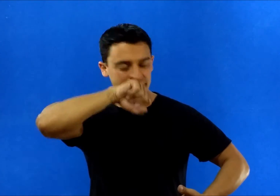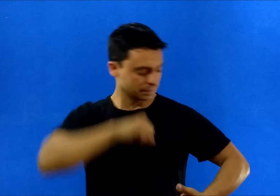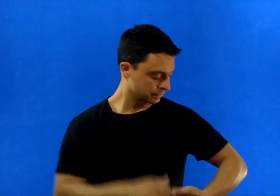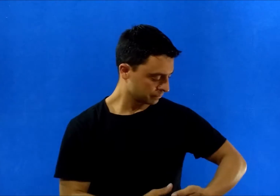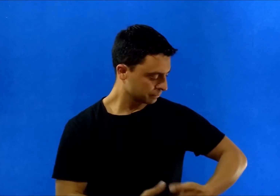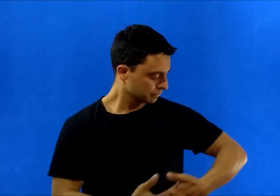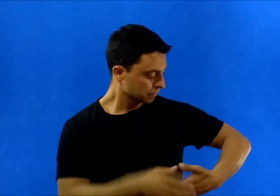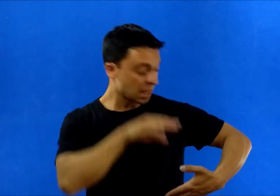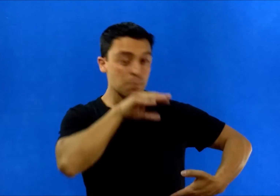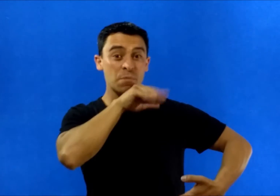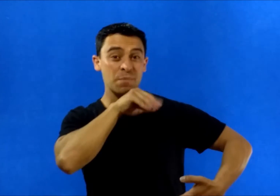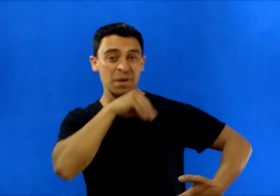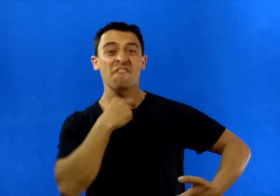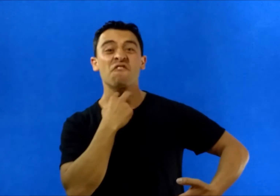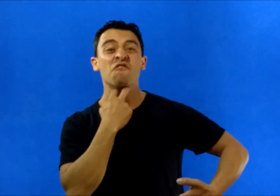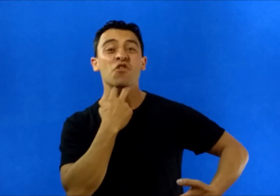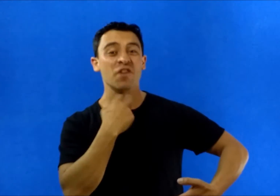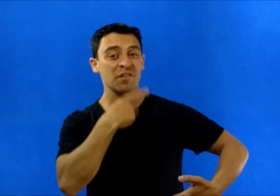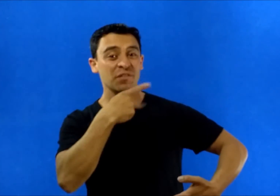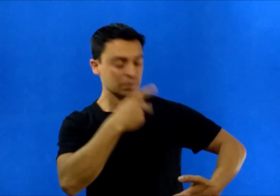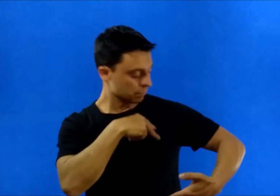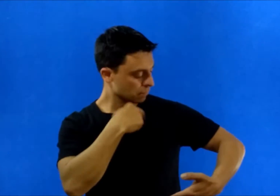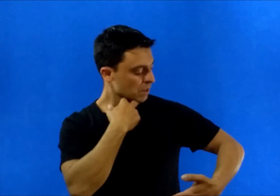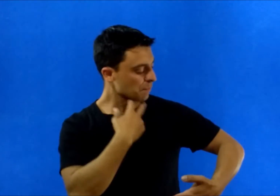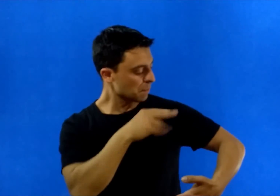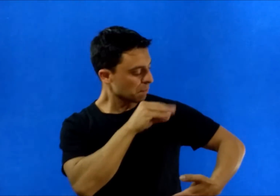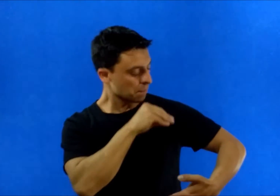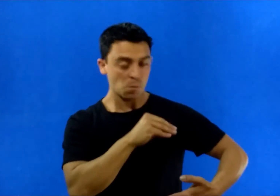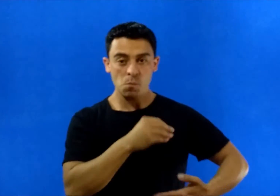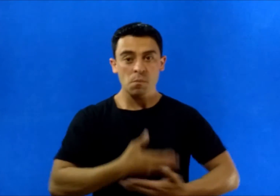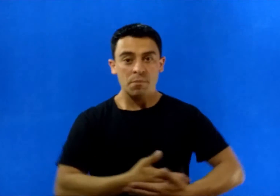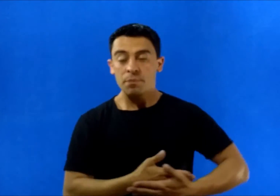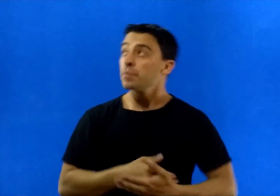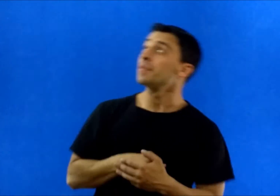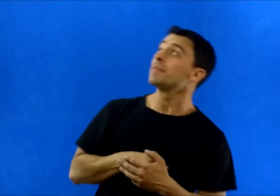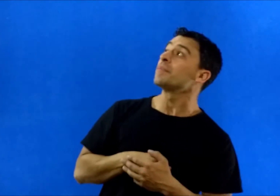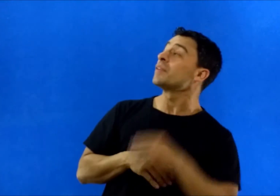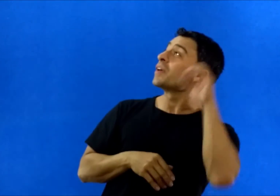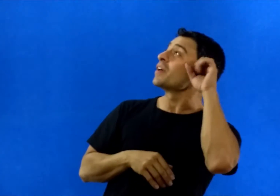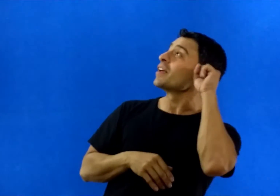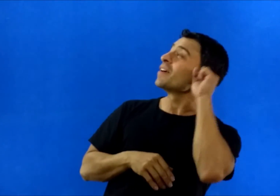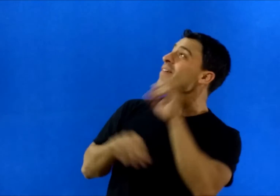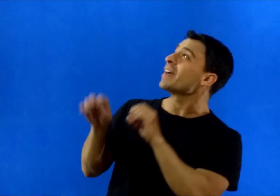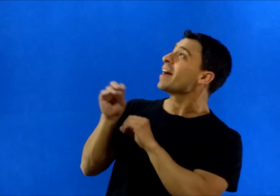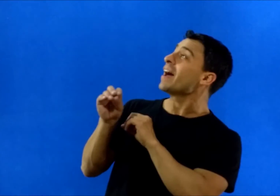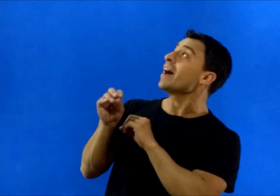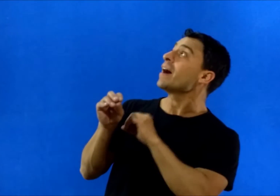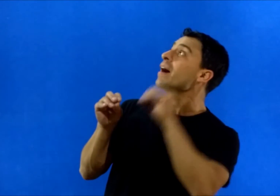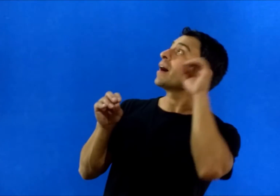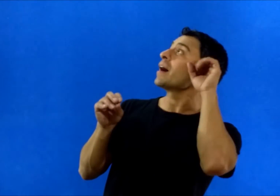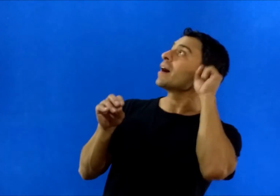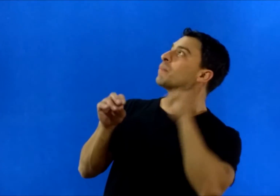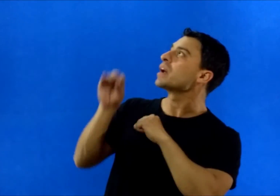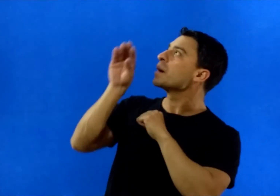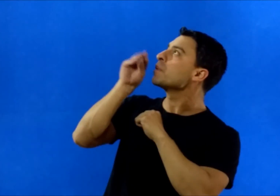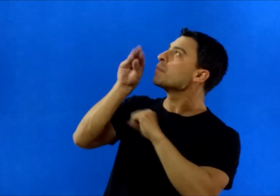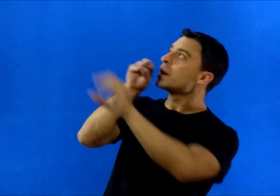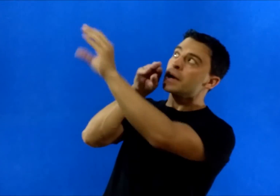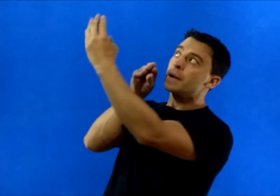a mãe, eles vão falando, usando a voz, conversando com o bebê. O bebê vai ouvindo, vai